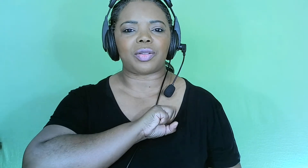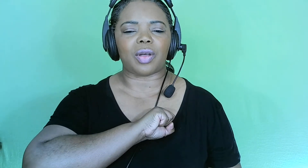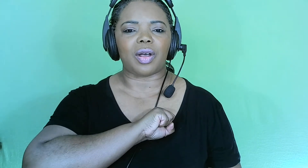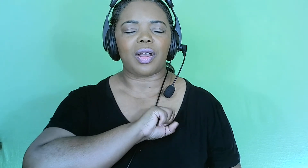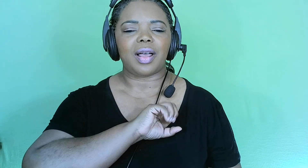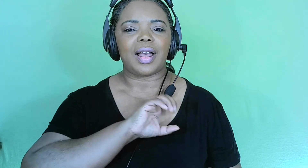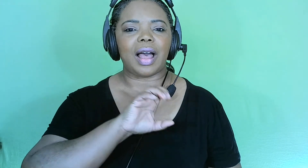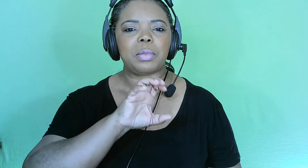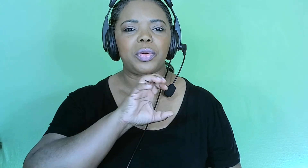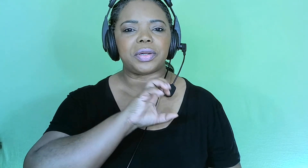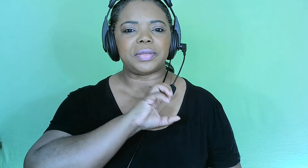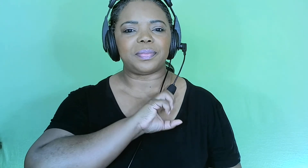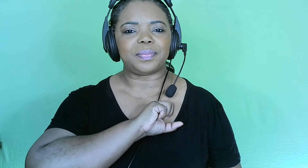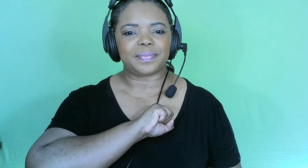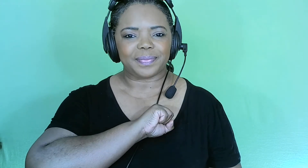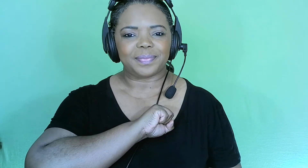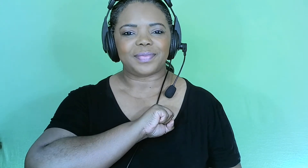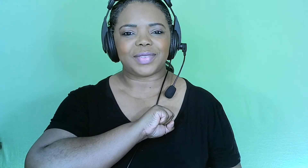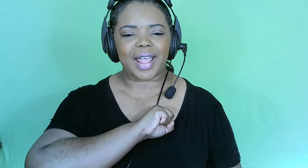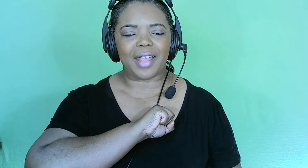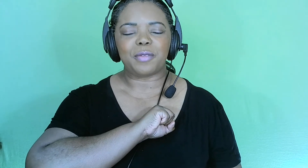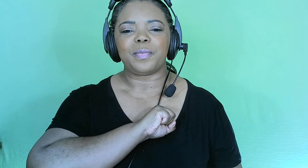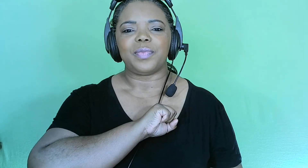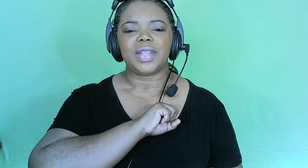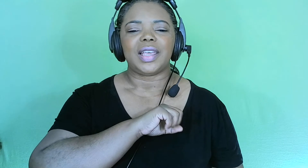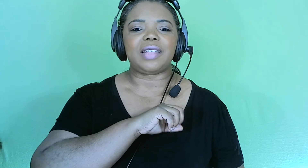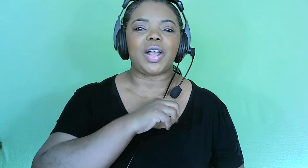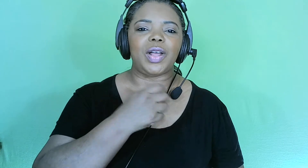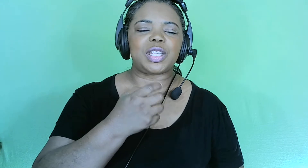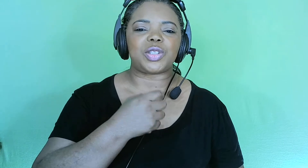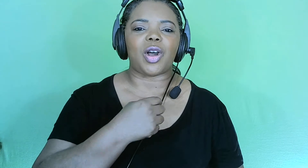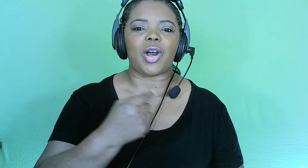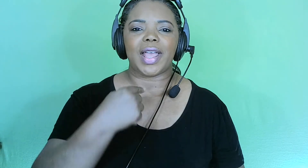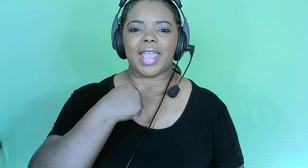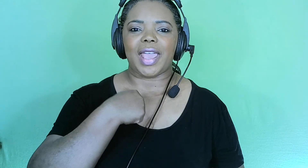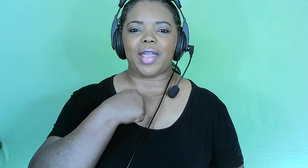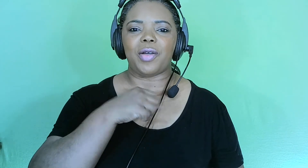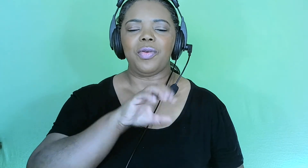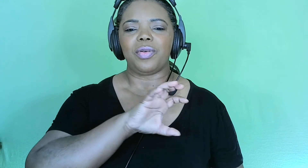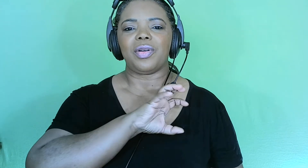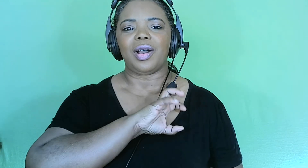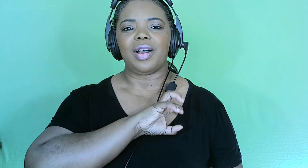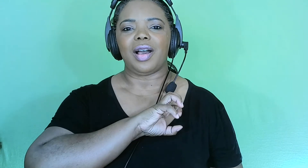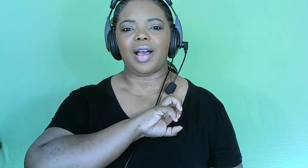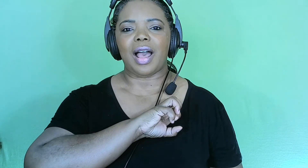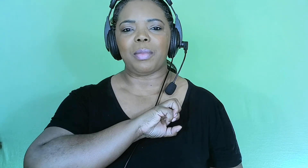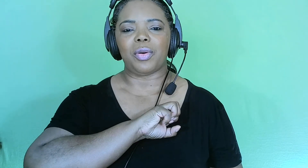ó. Amor. Tá? Então, olha só. Eu,